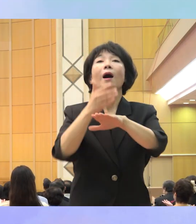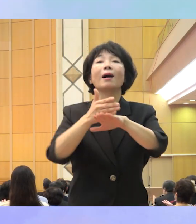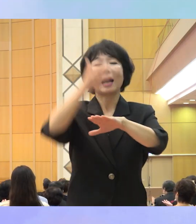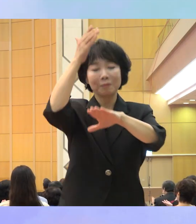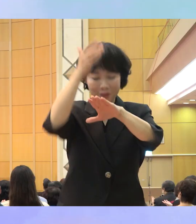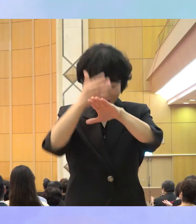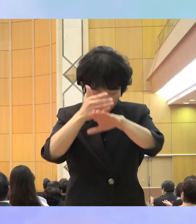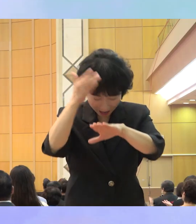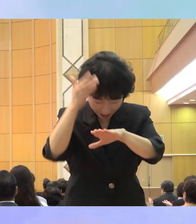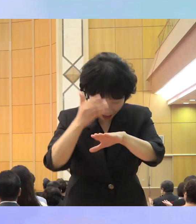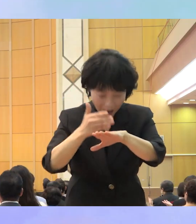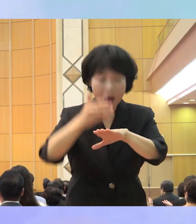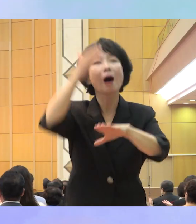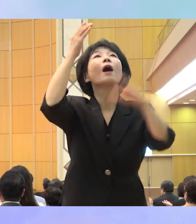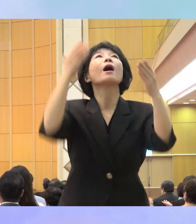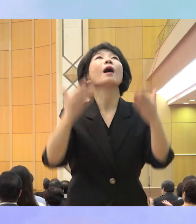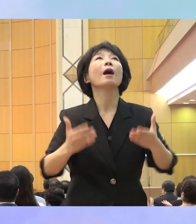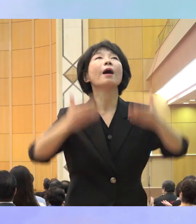주시니